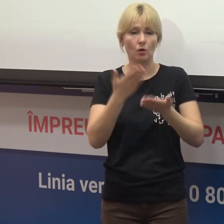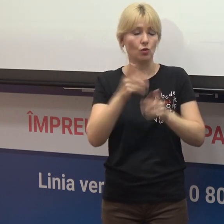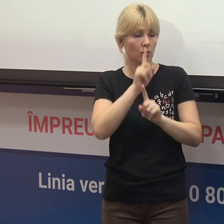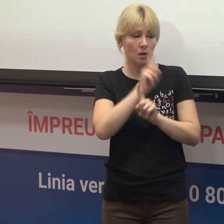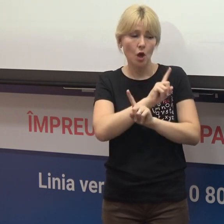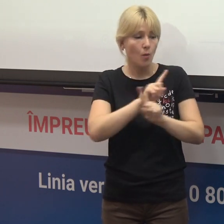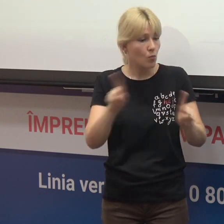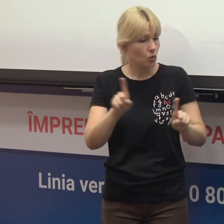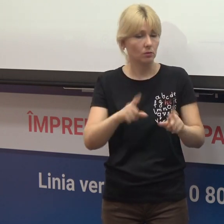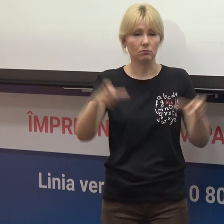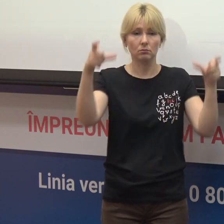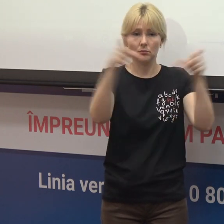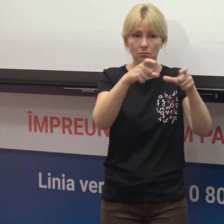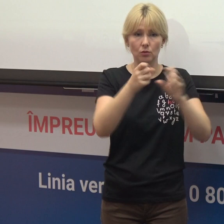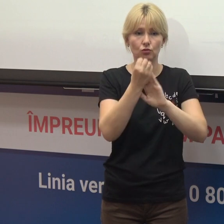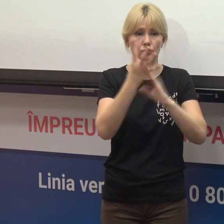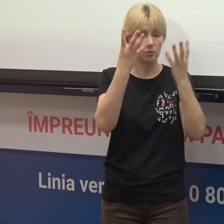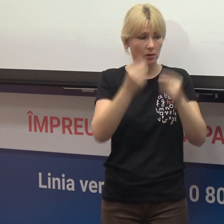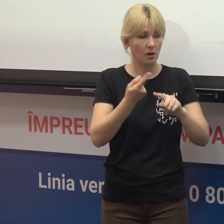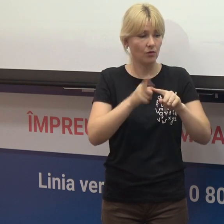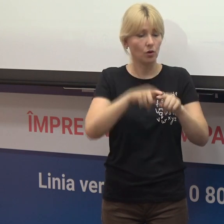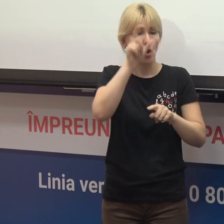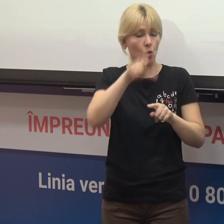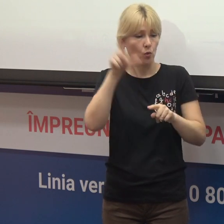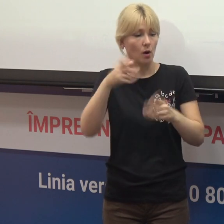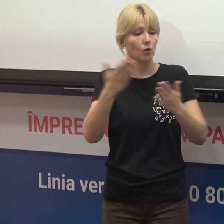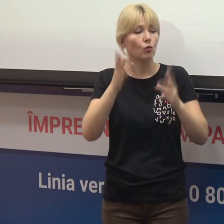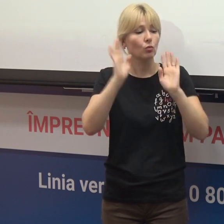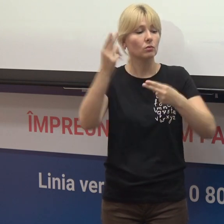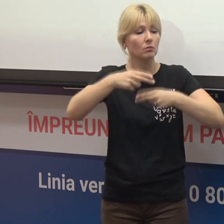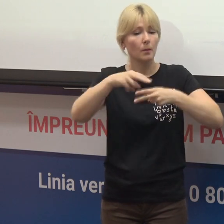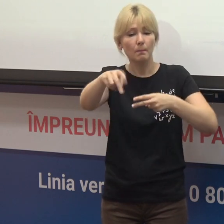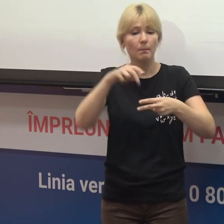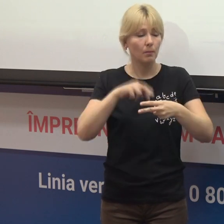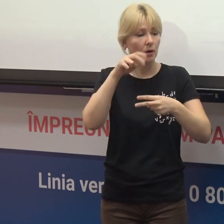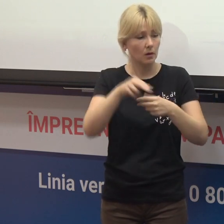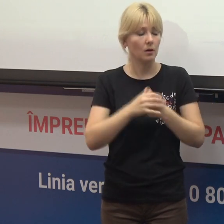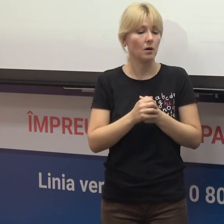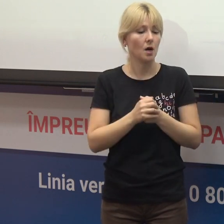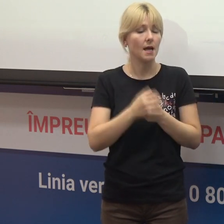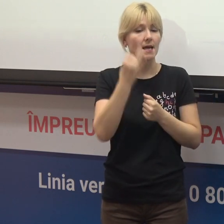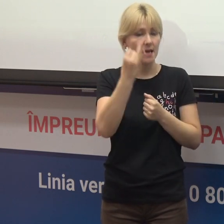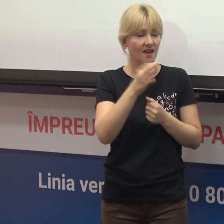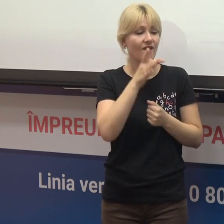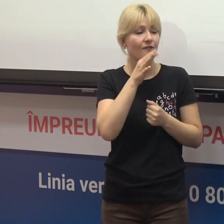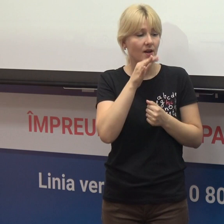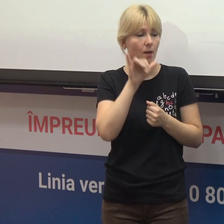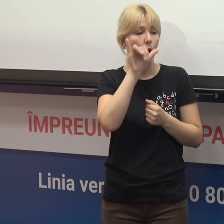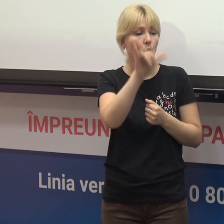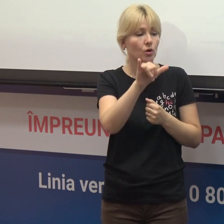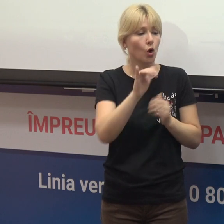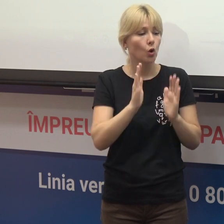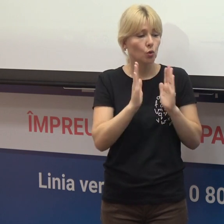supuși regimului de autoizolare sunt persoanele care vor tranzita Republica Moldova și termenul de tranzitare a Republicii